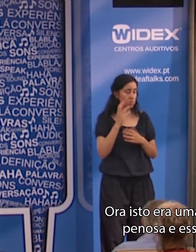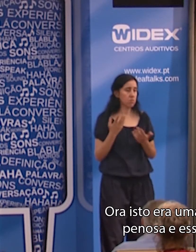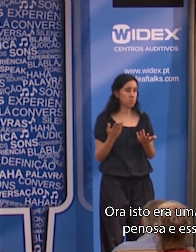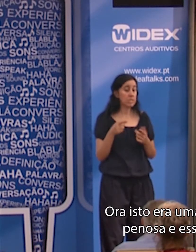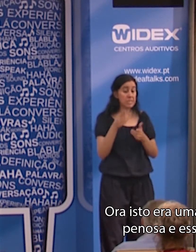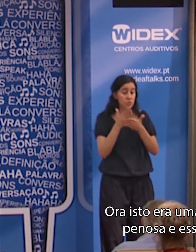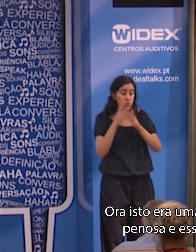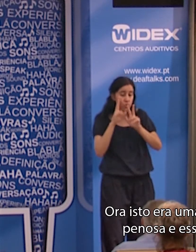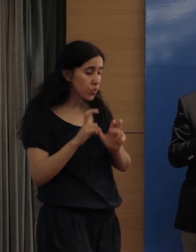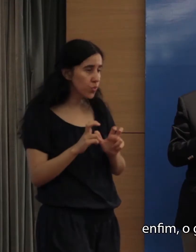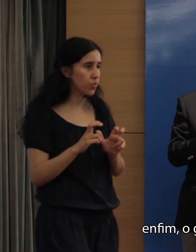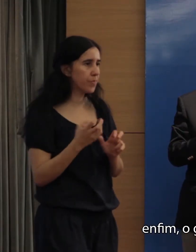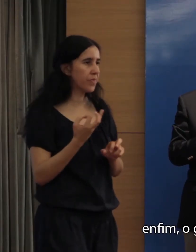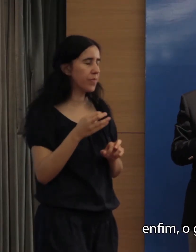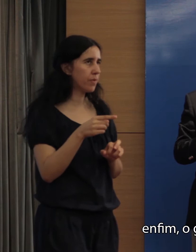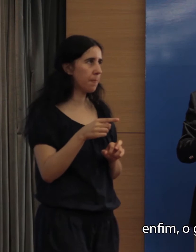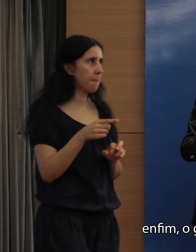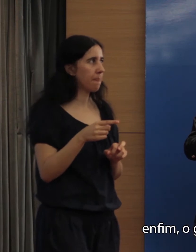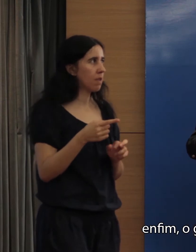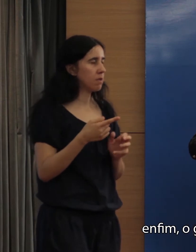estudo teve a grande, eu diria,